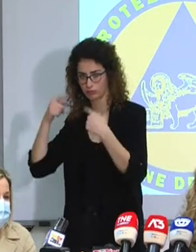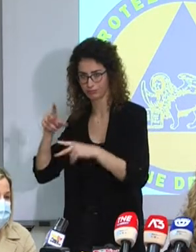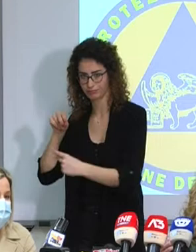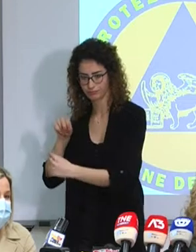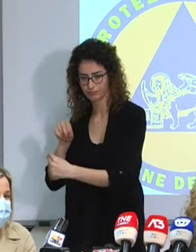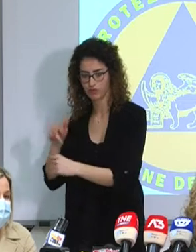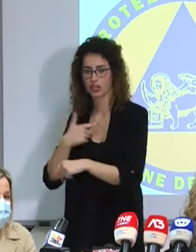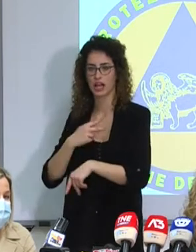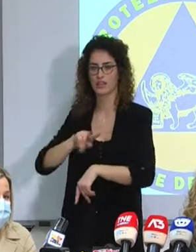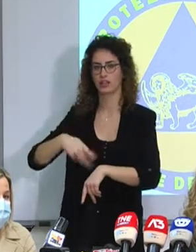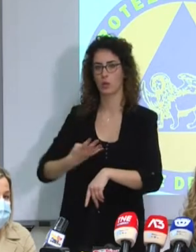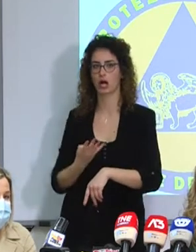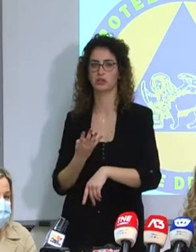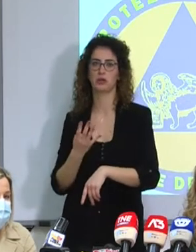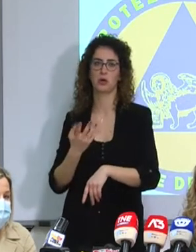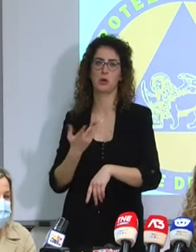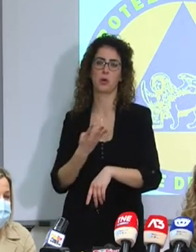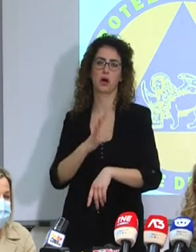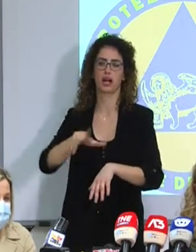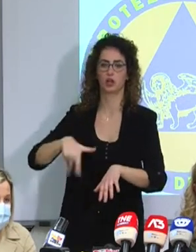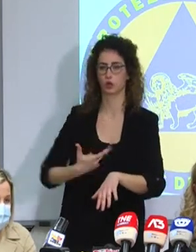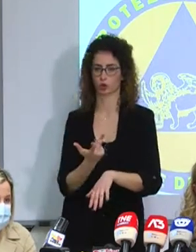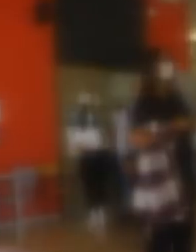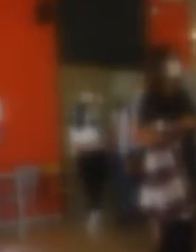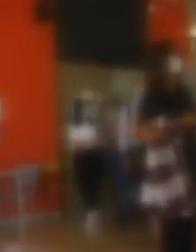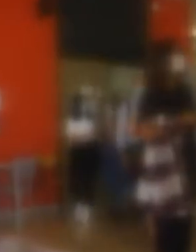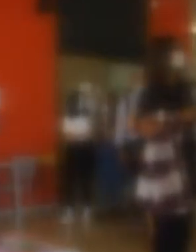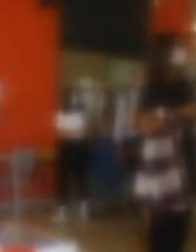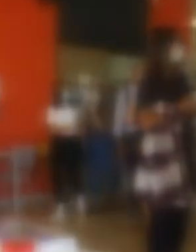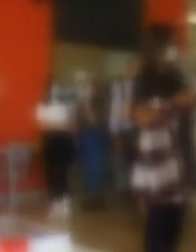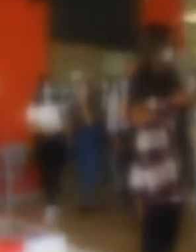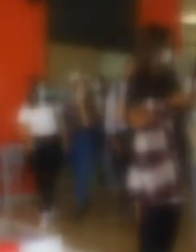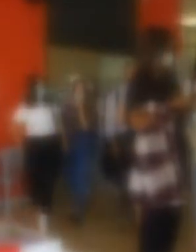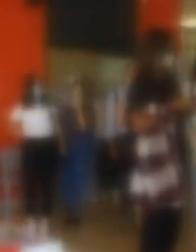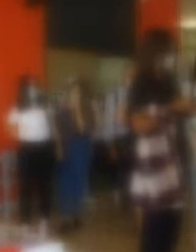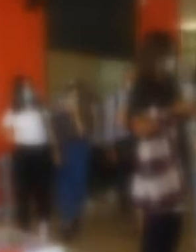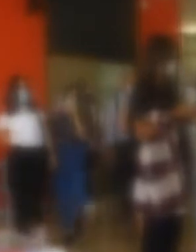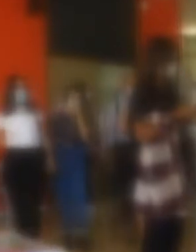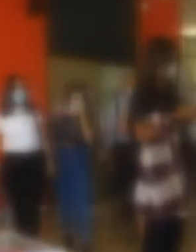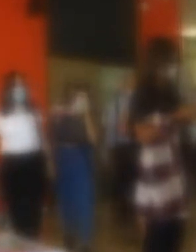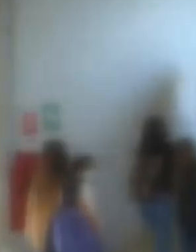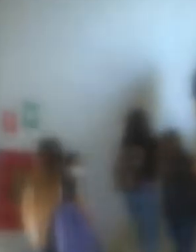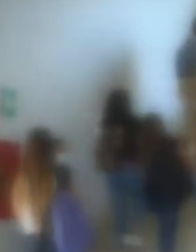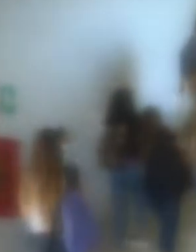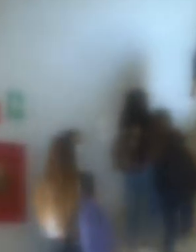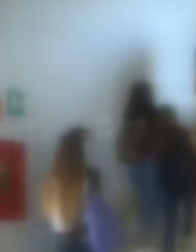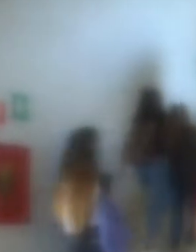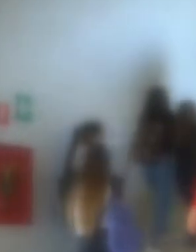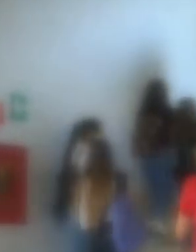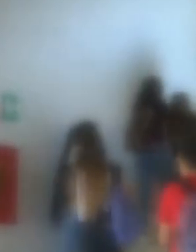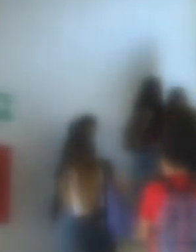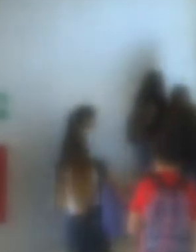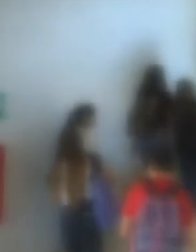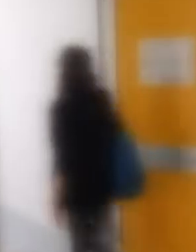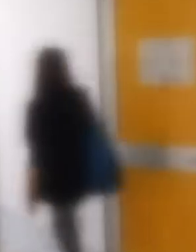24-48 ore perché poi parta questo tipo di provvedimento. Più in generale, la regione si sta dando un nuovo metodo localizzato e mirato